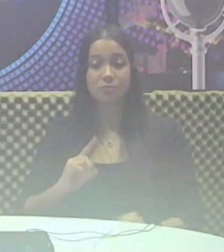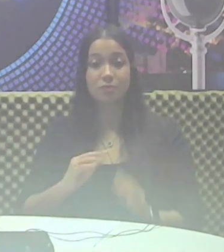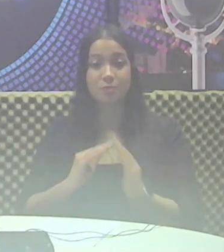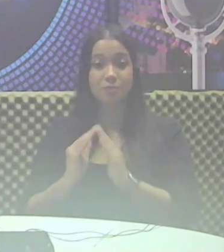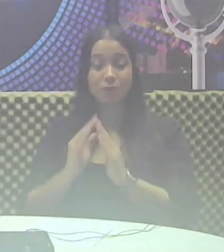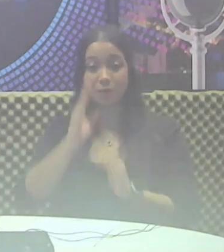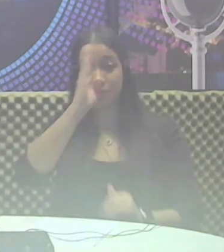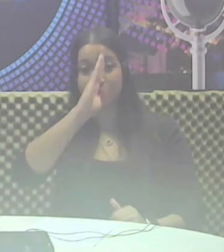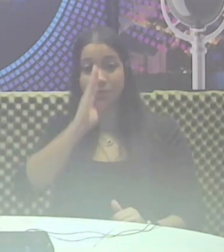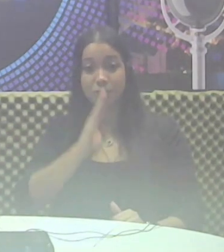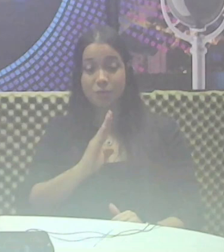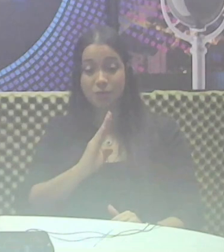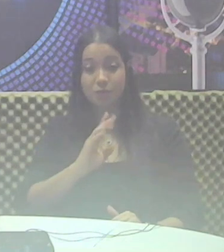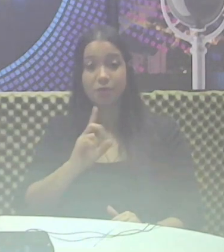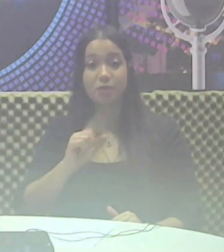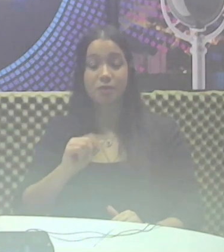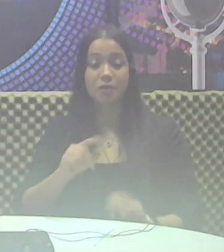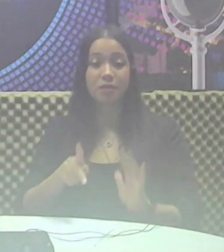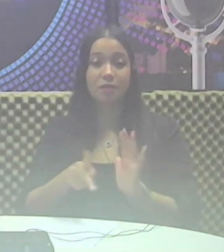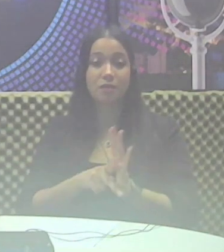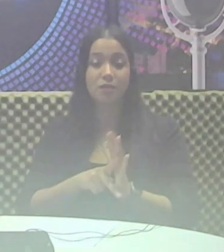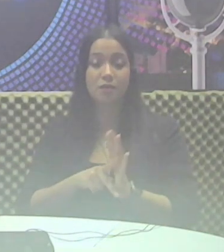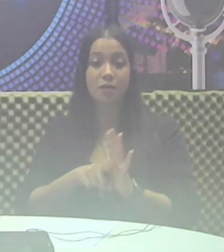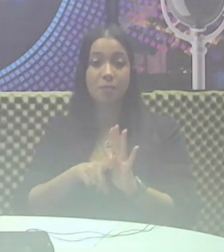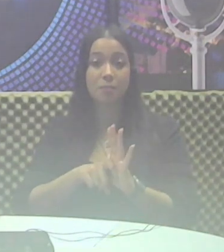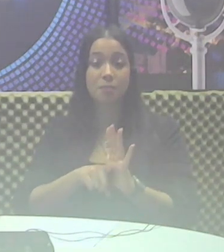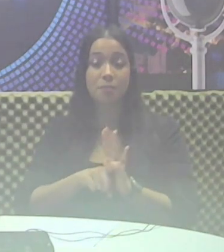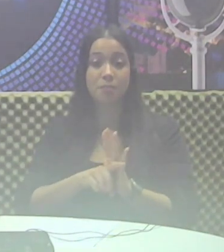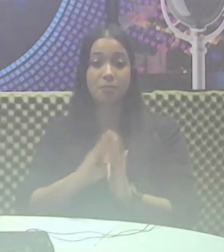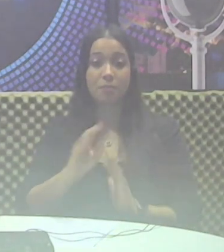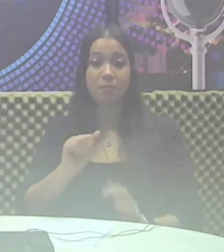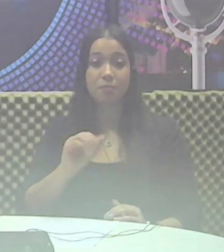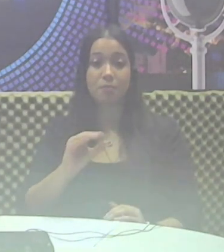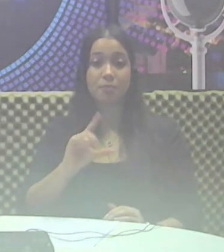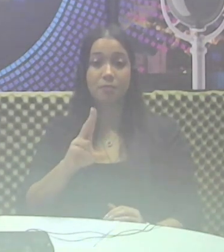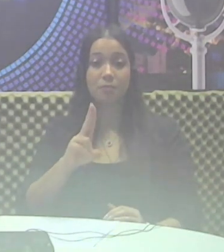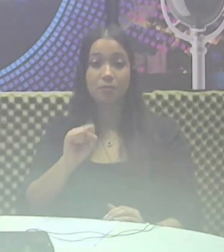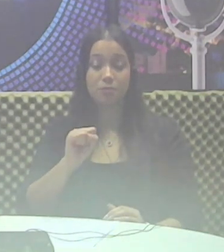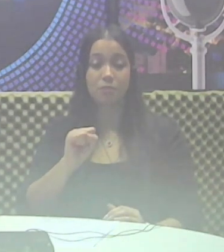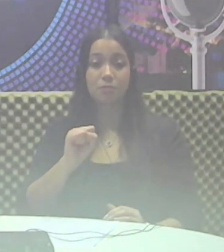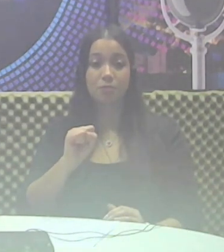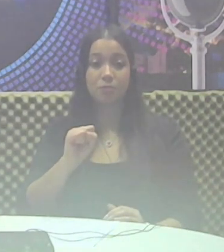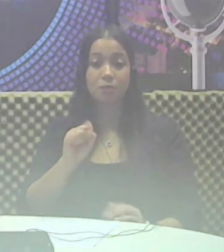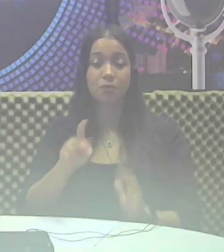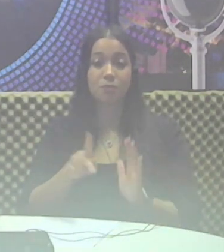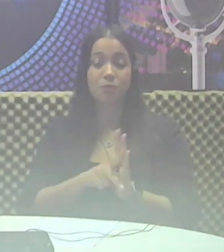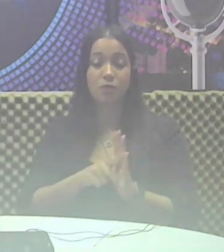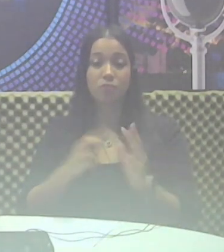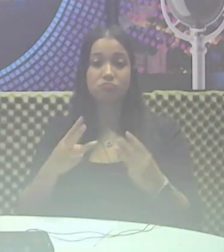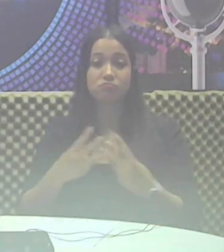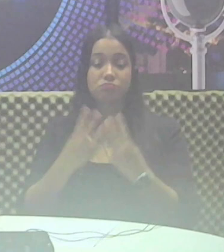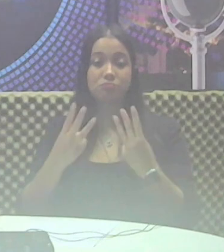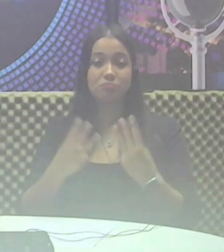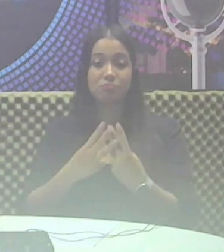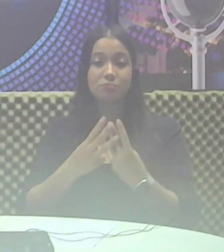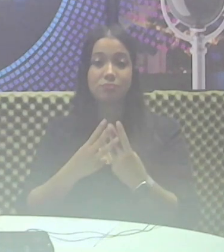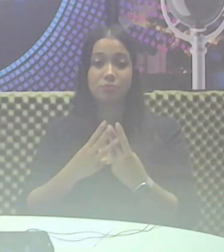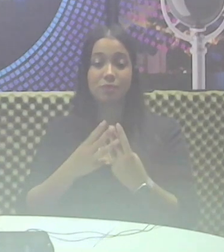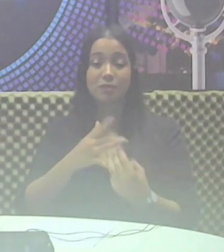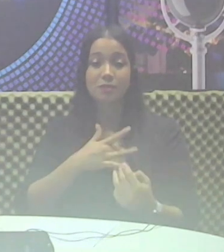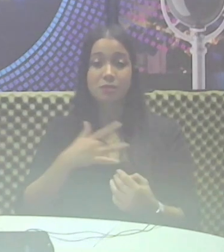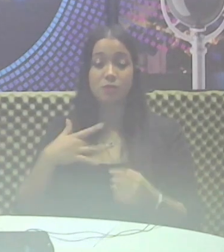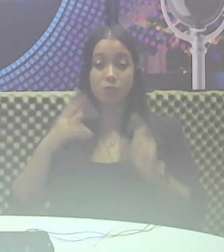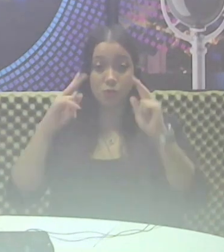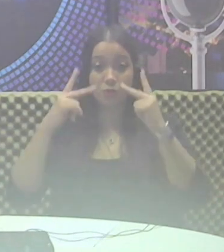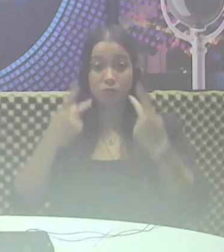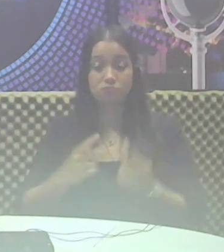larvicida utilizado é composto pela bactéria Bacillus thuringiensis israelensis, que é inofensiva para